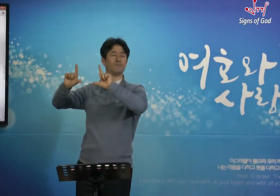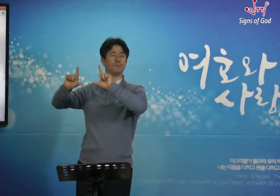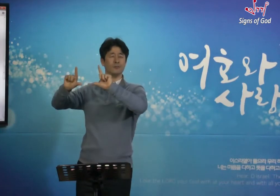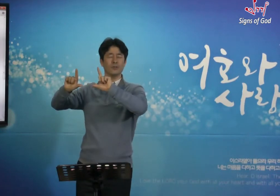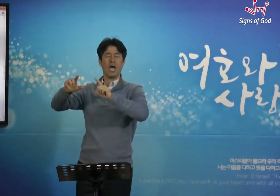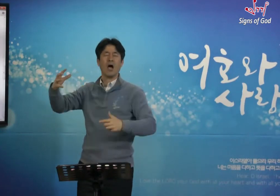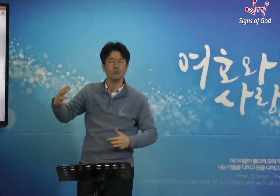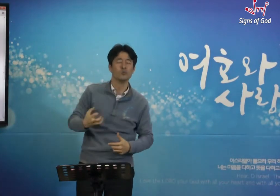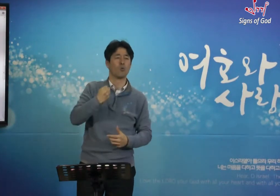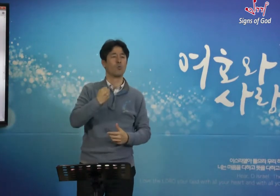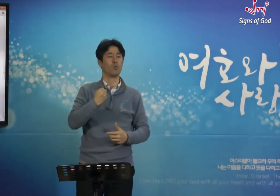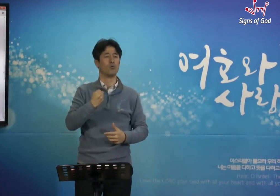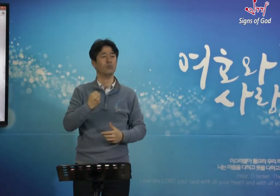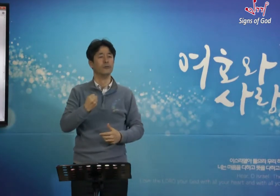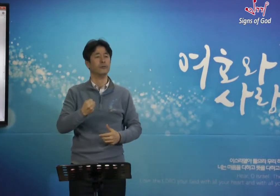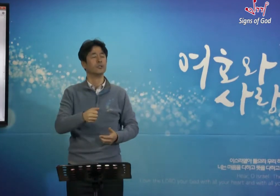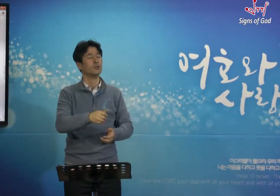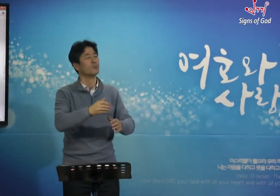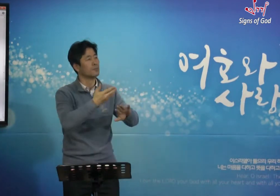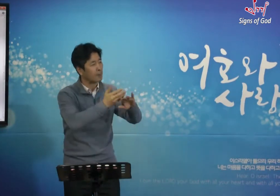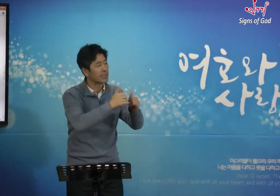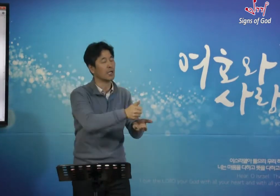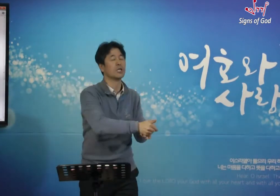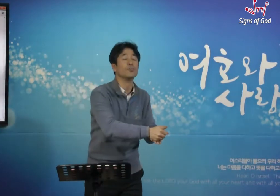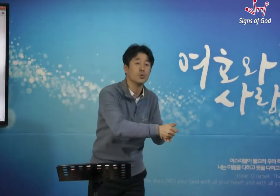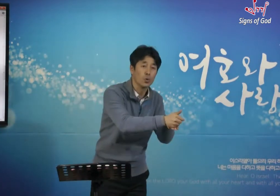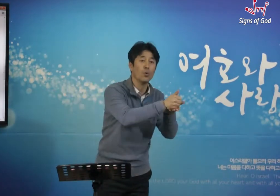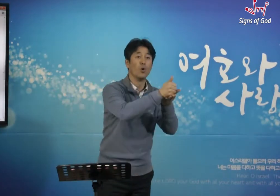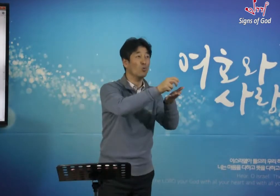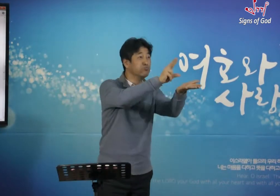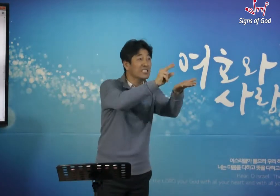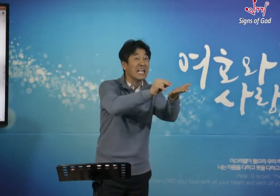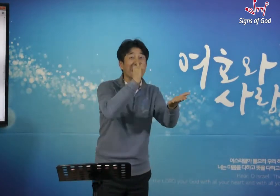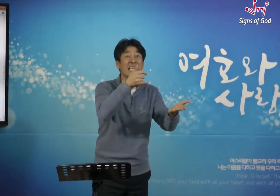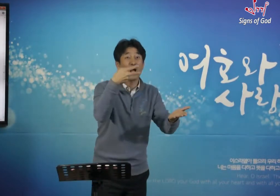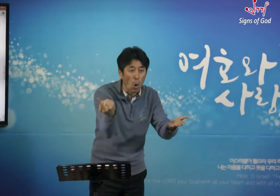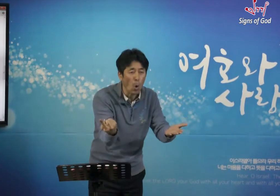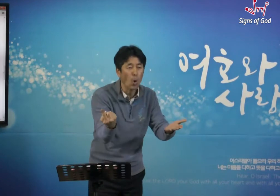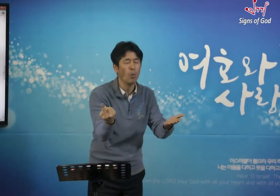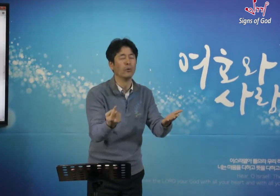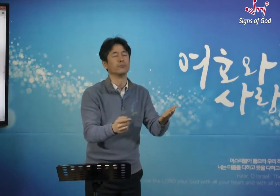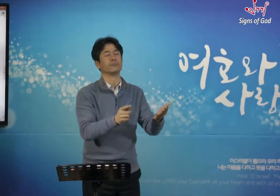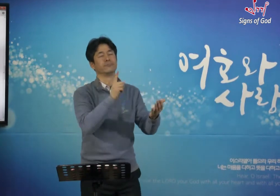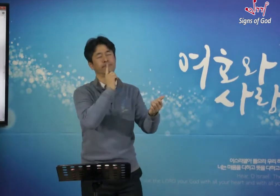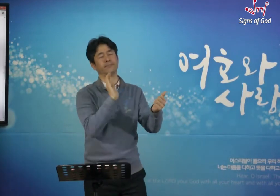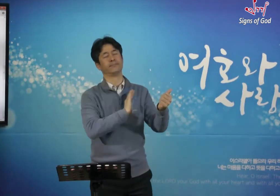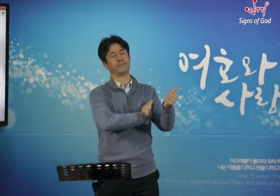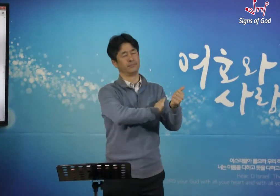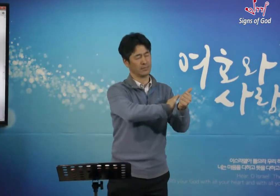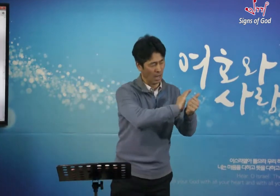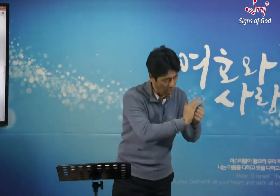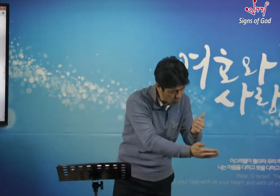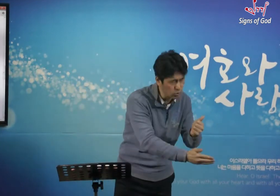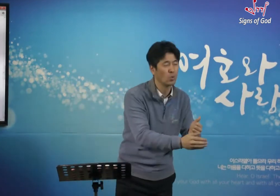성령의 새로운 모습으로 다른 사람을 섬기고 어떤 문제가 있을지라도 그